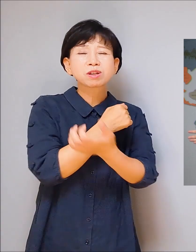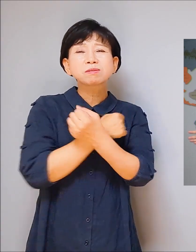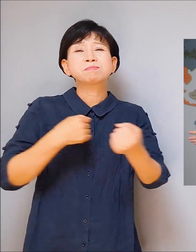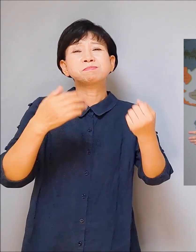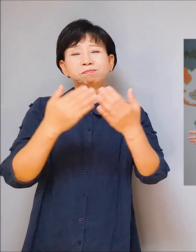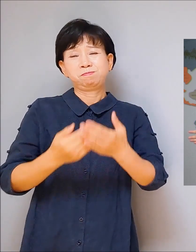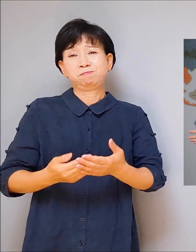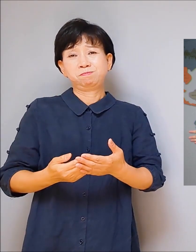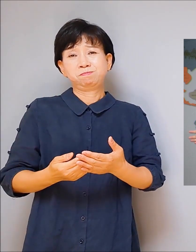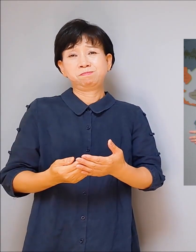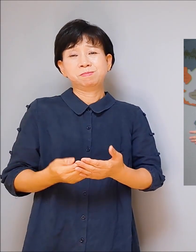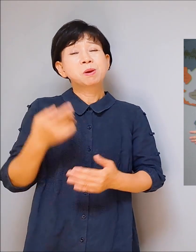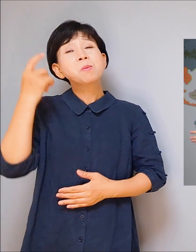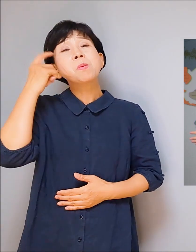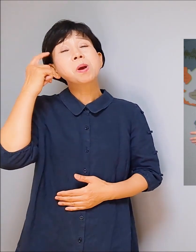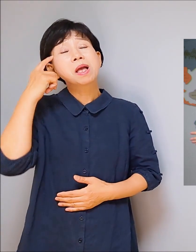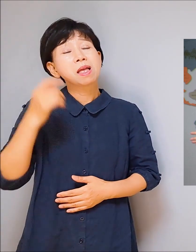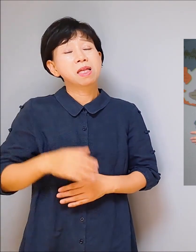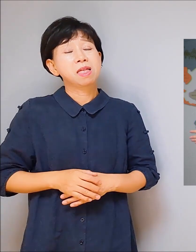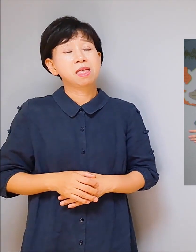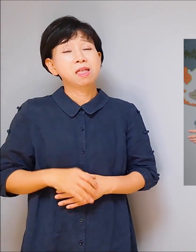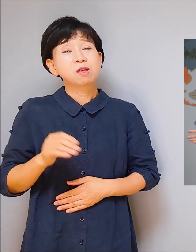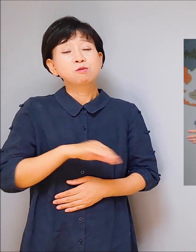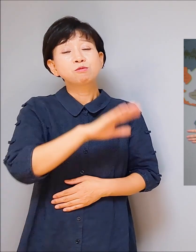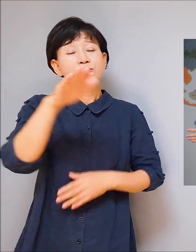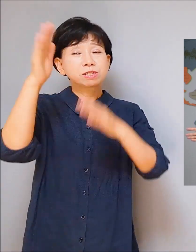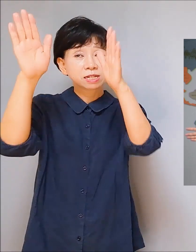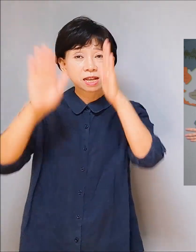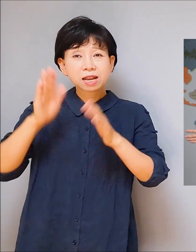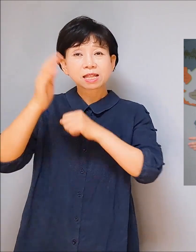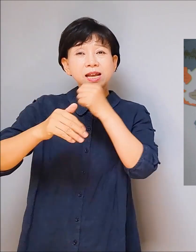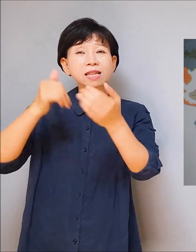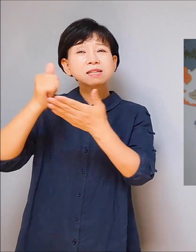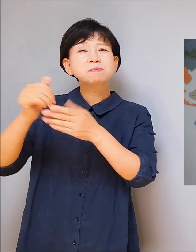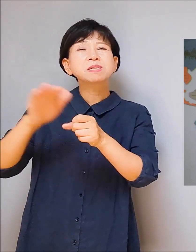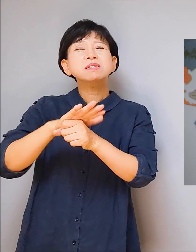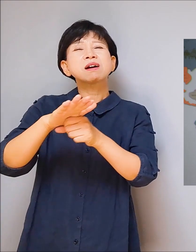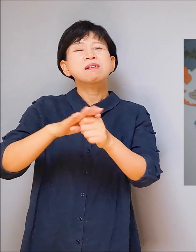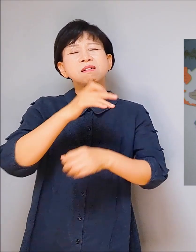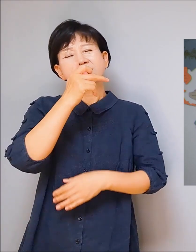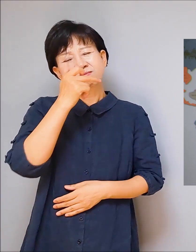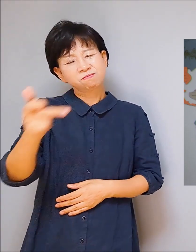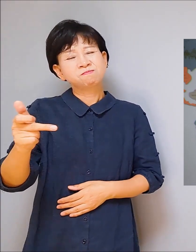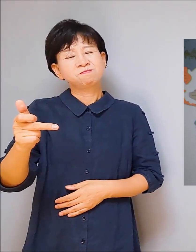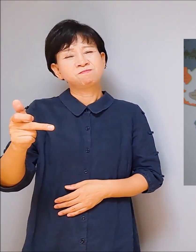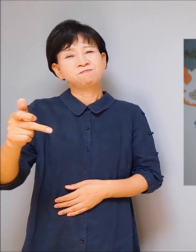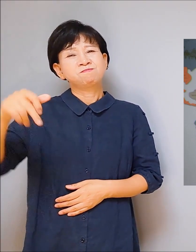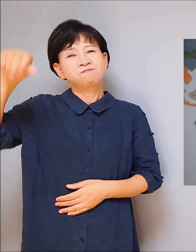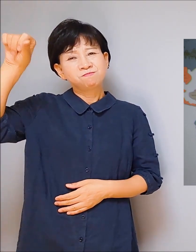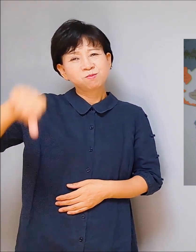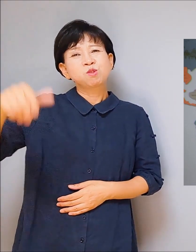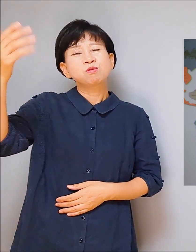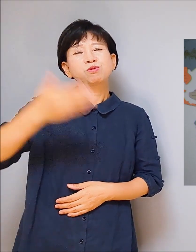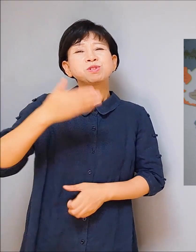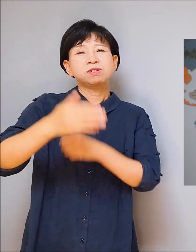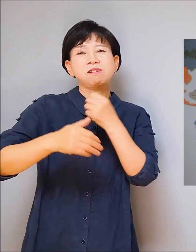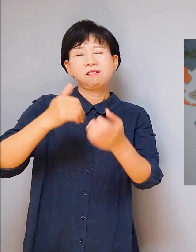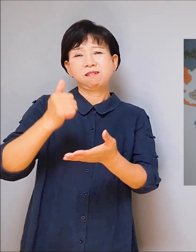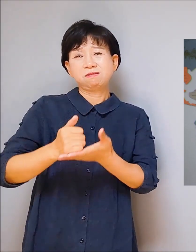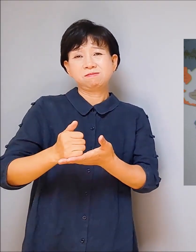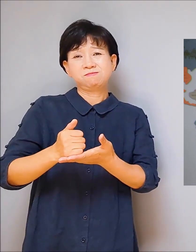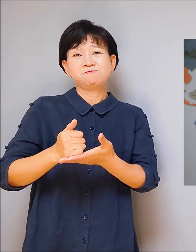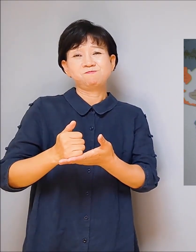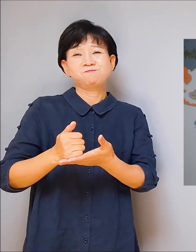박혀 죽으셔야만 할까요? 우리를 향한 하나님의 사랑, 져주시는 하나님,